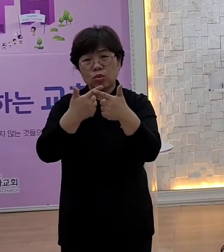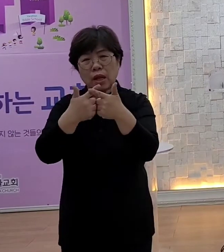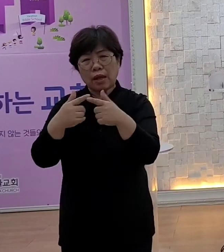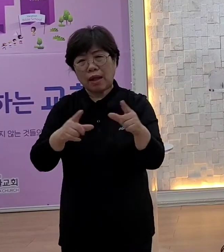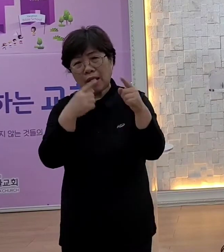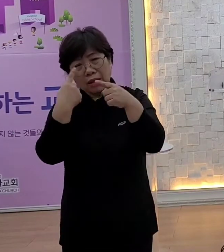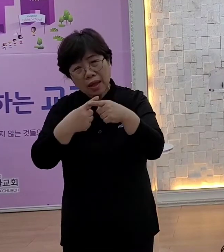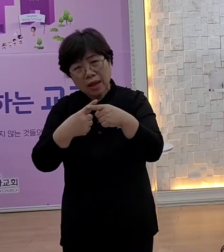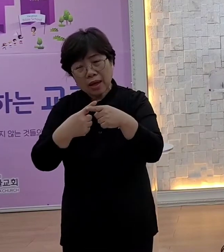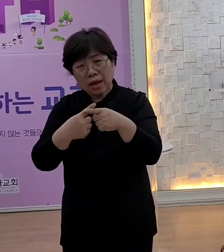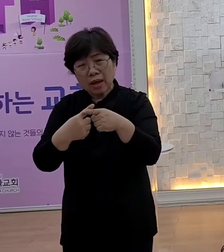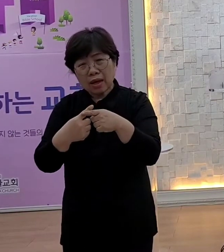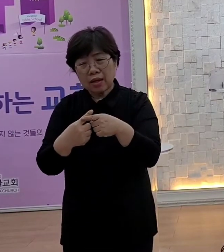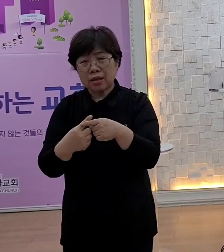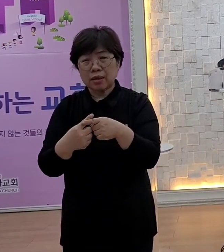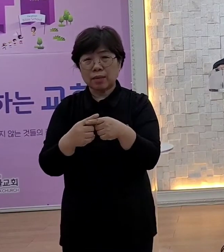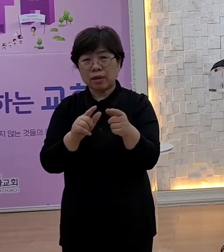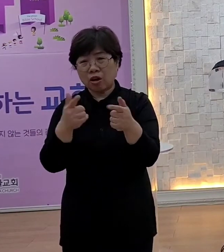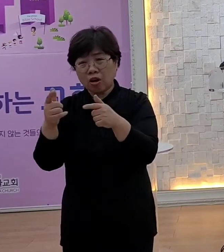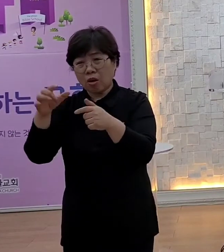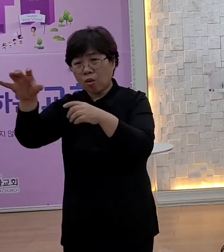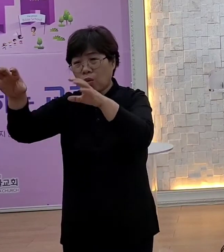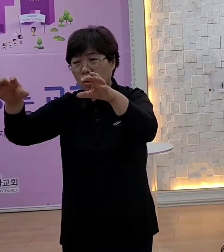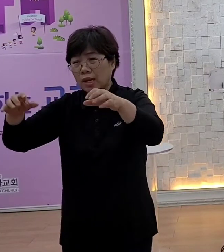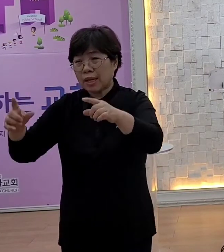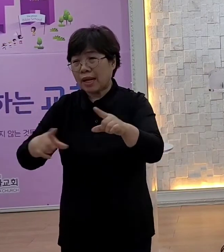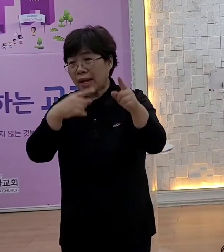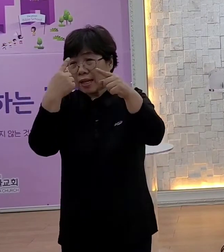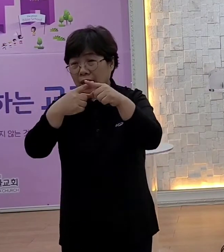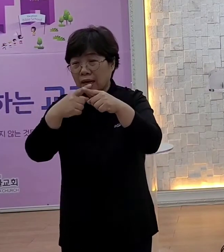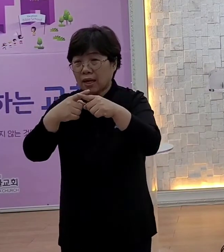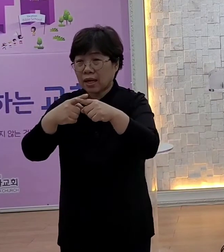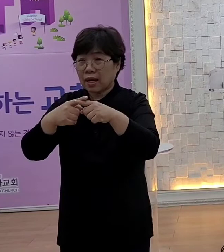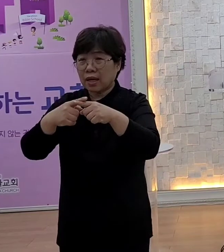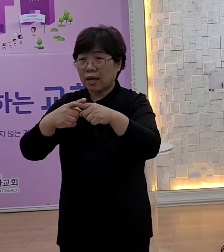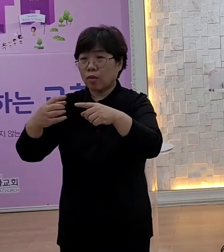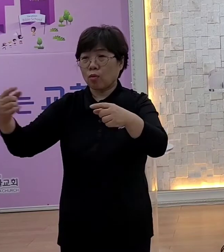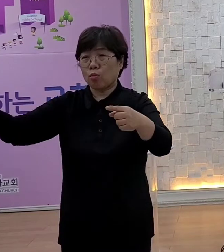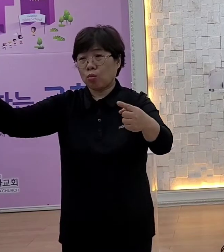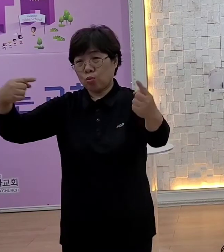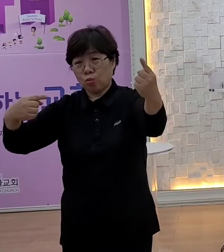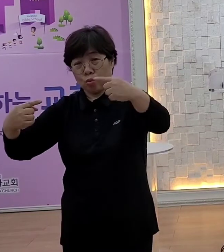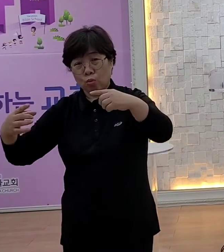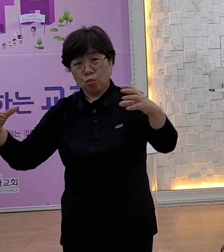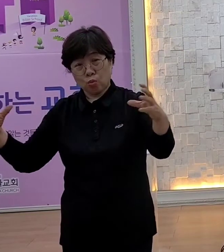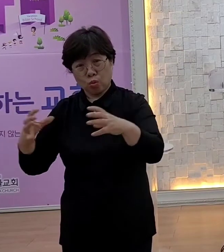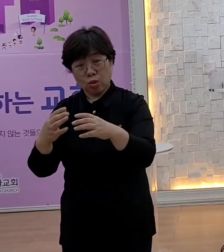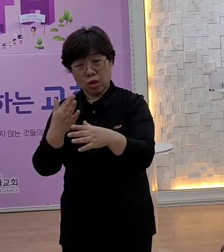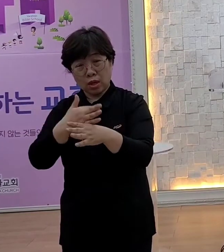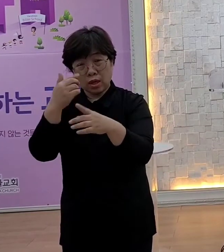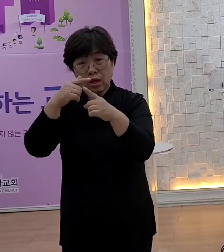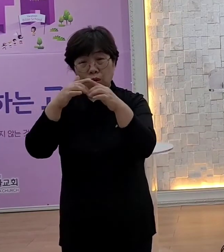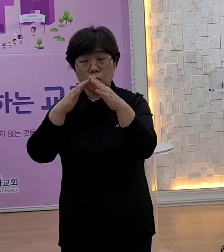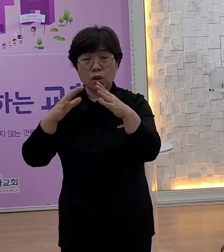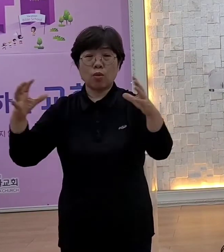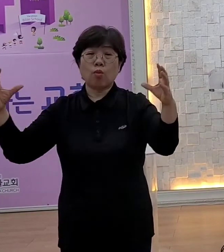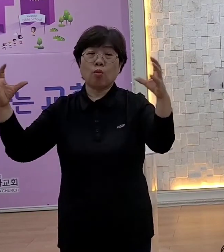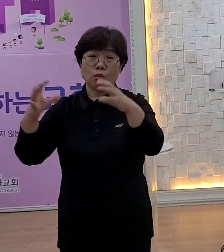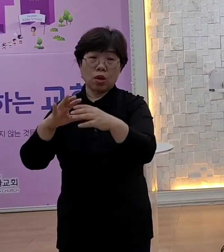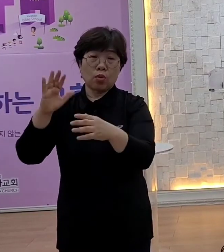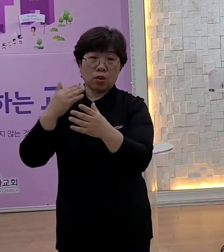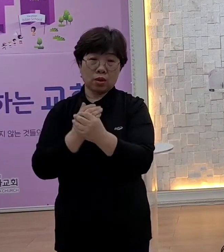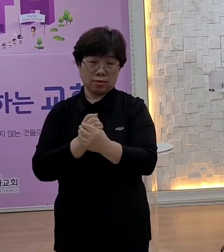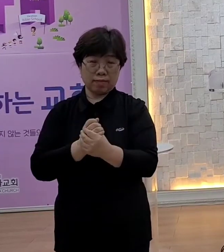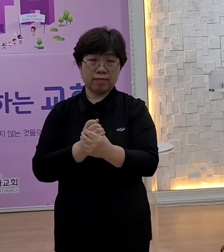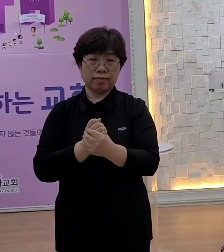살다가 저 경북에 살다가 다 제각각 딴 데 살다가 그죠? 무슨 이유든 간에 어떻게 이 물건